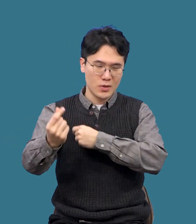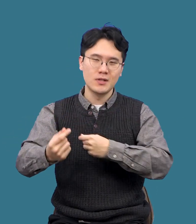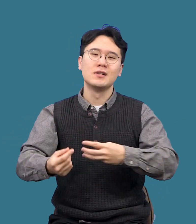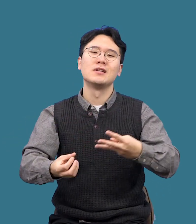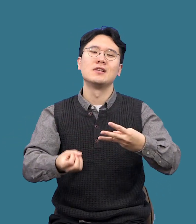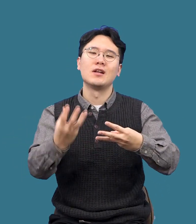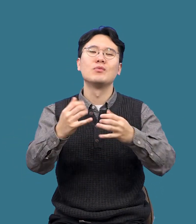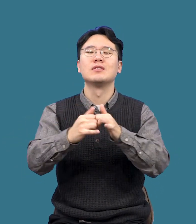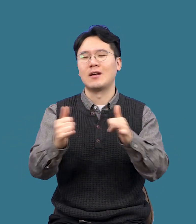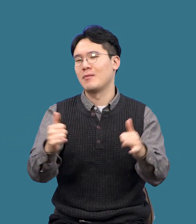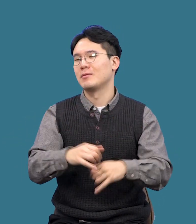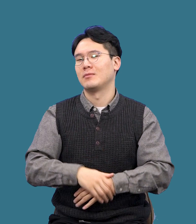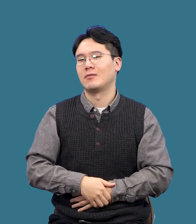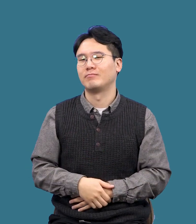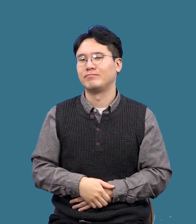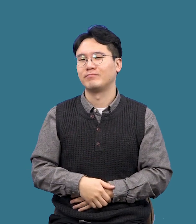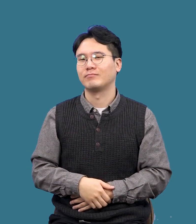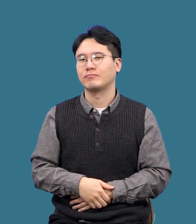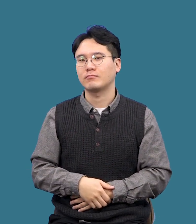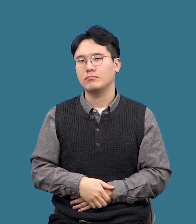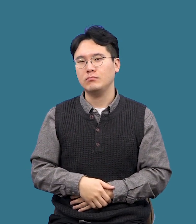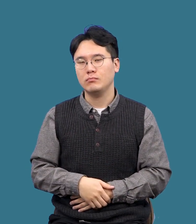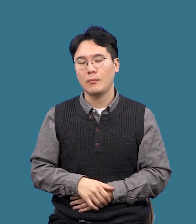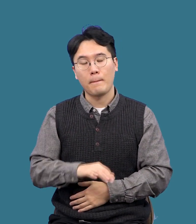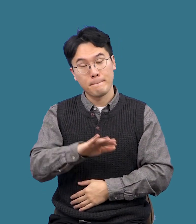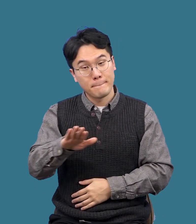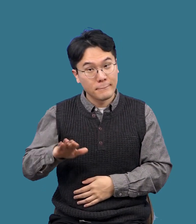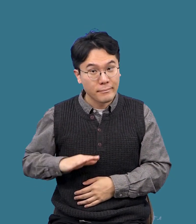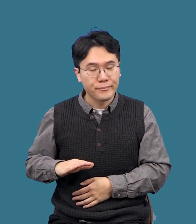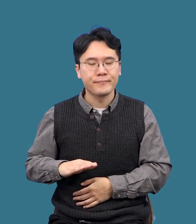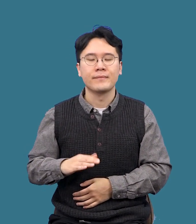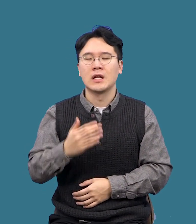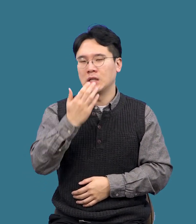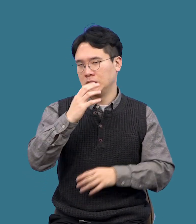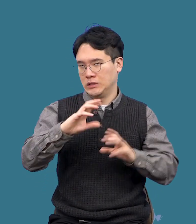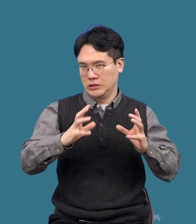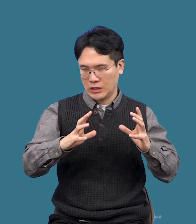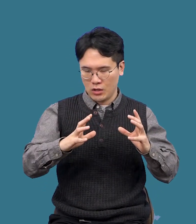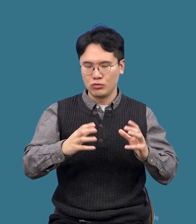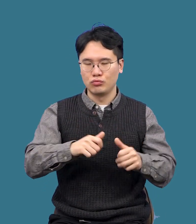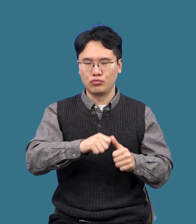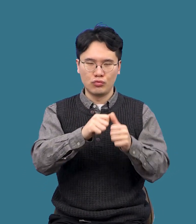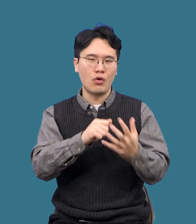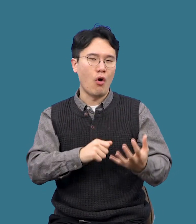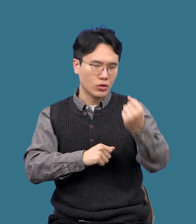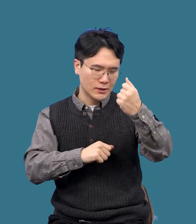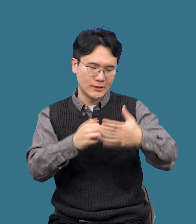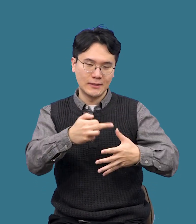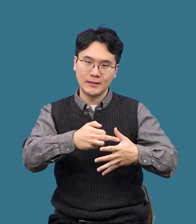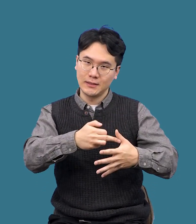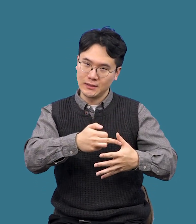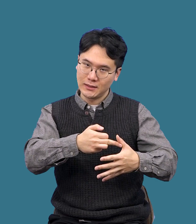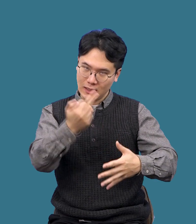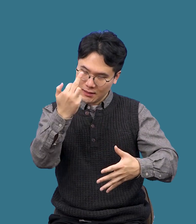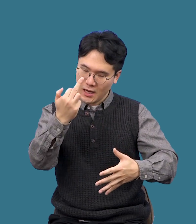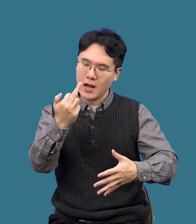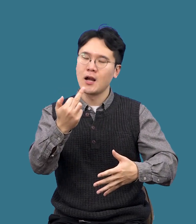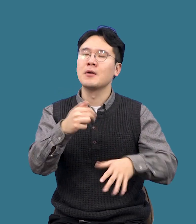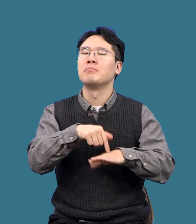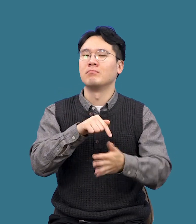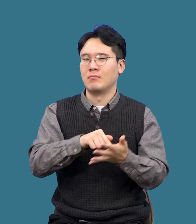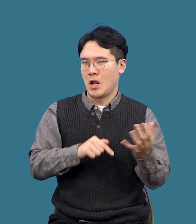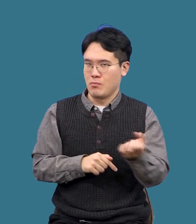레위인이에요. 우리는 바로 이스라엘 구원받은 장자의 심정으로 우리도 레위인이